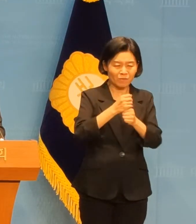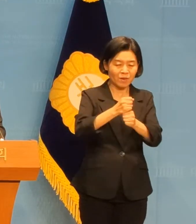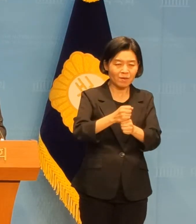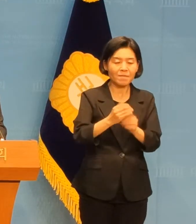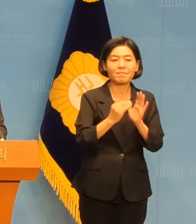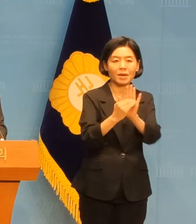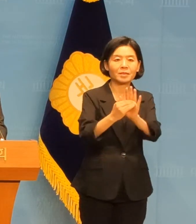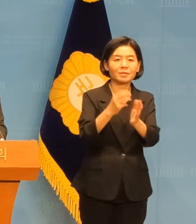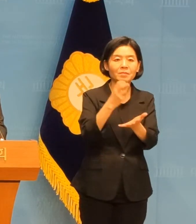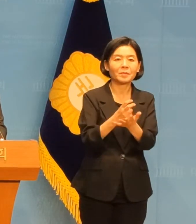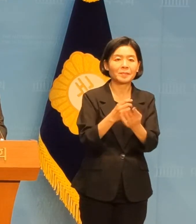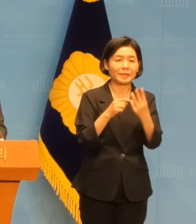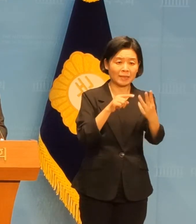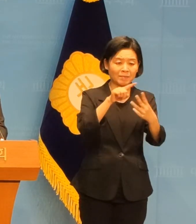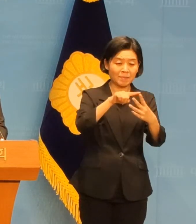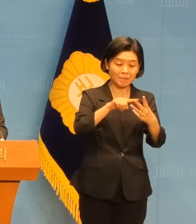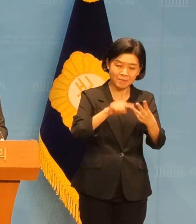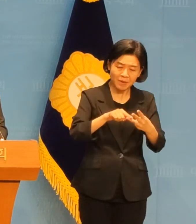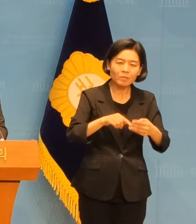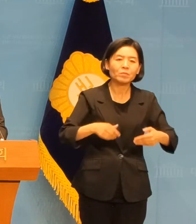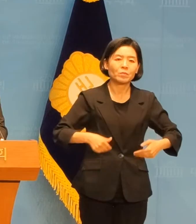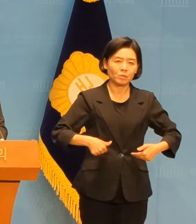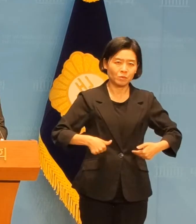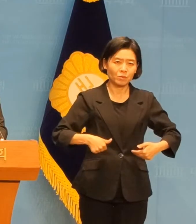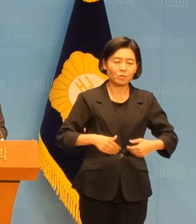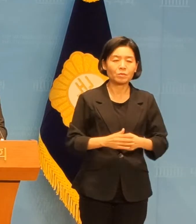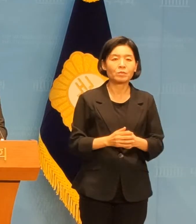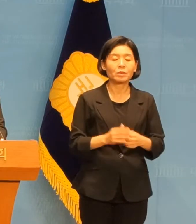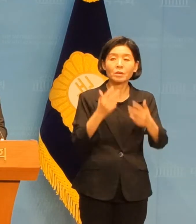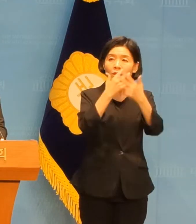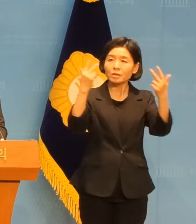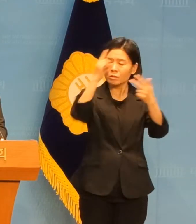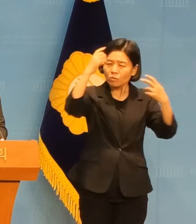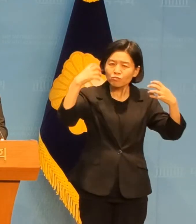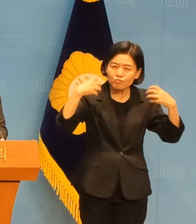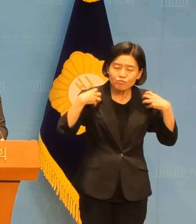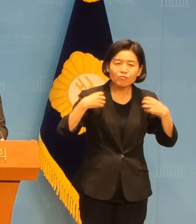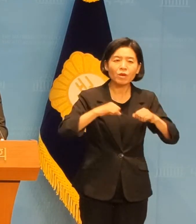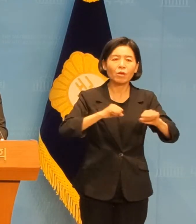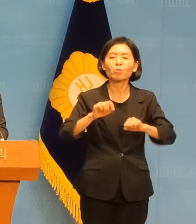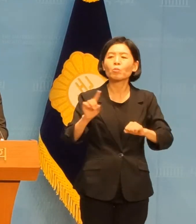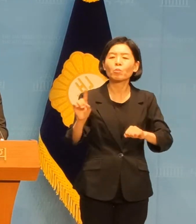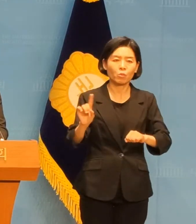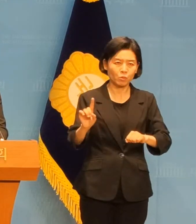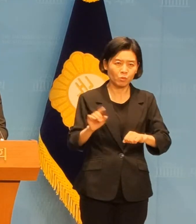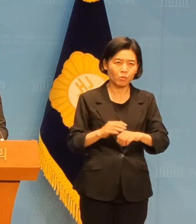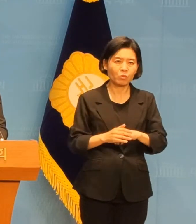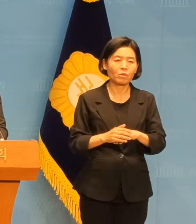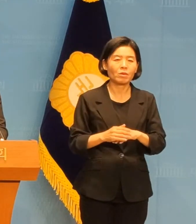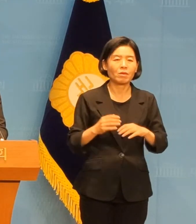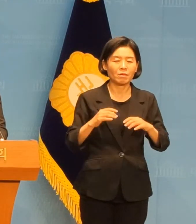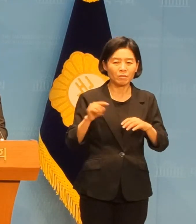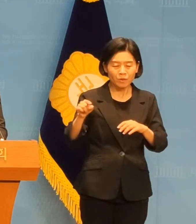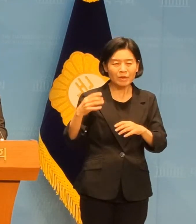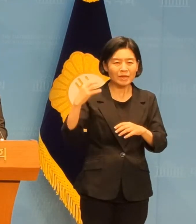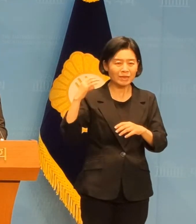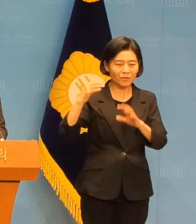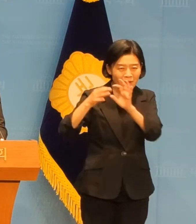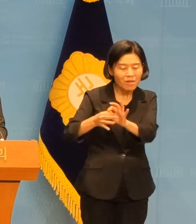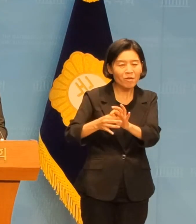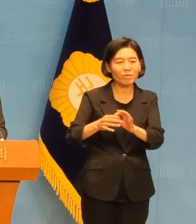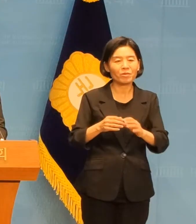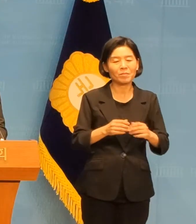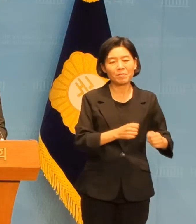필요합니다. 그런데 이재명 정부는 무엇을 하고 있습니까? 본인이 연루된 배임죄